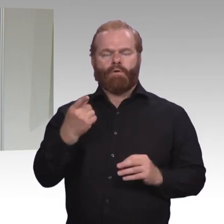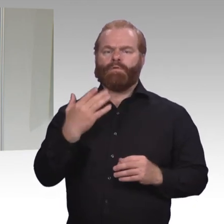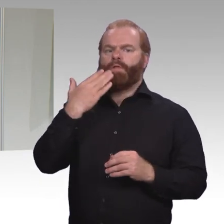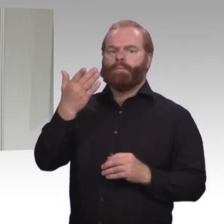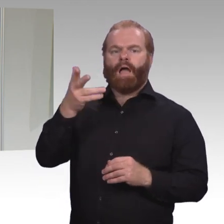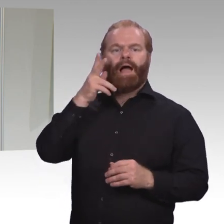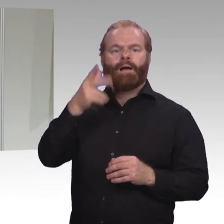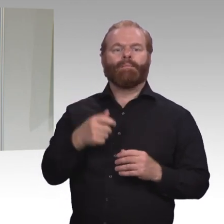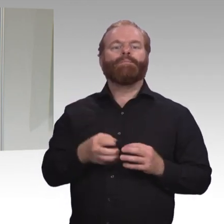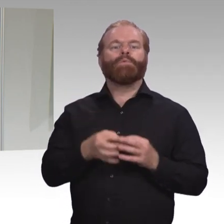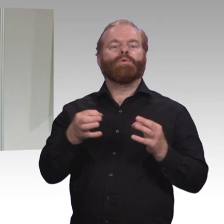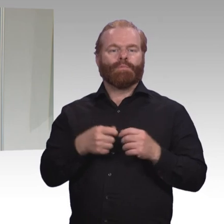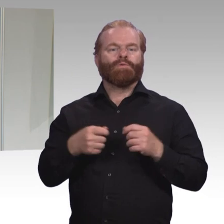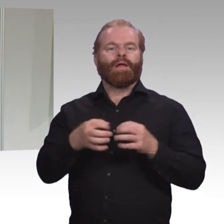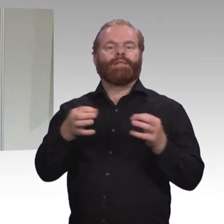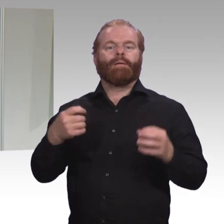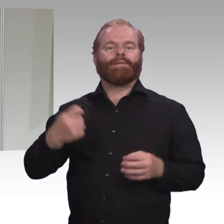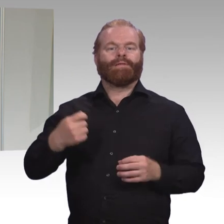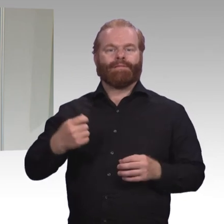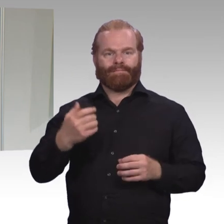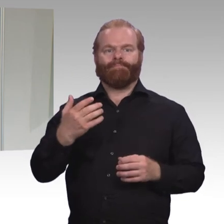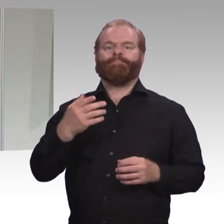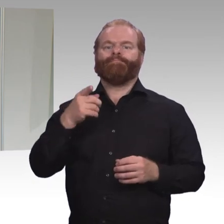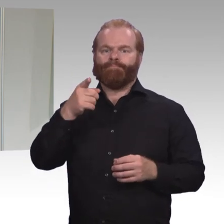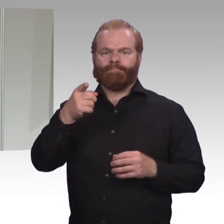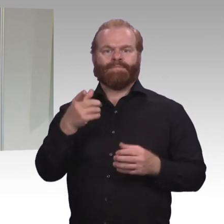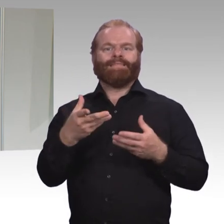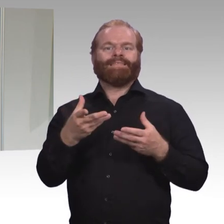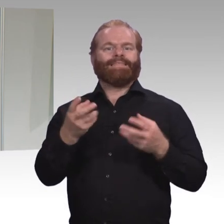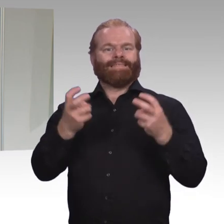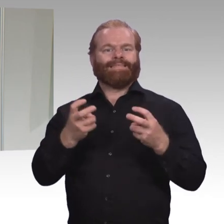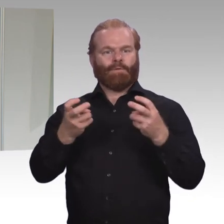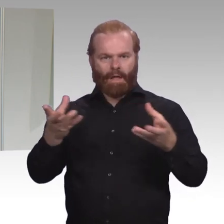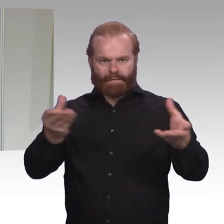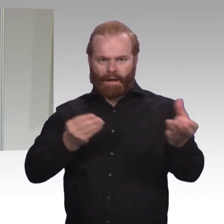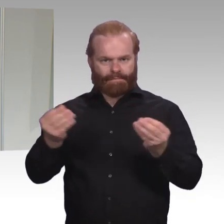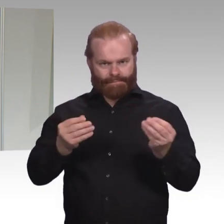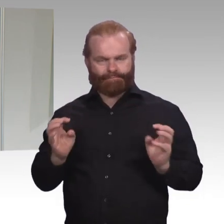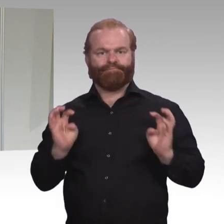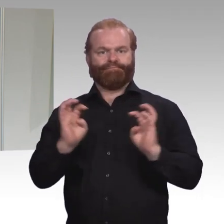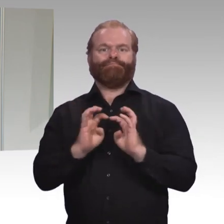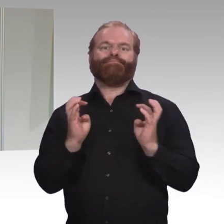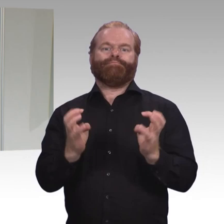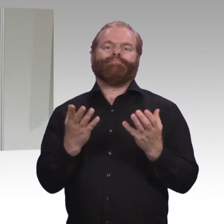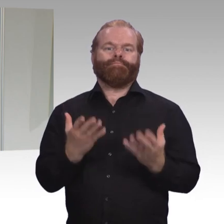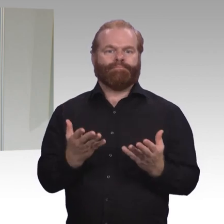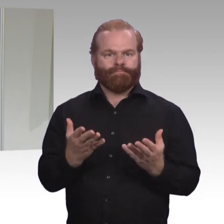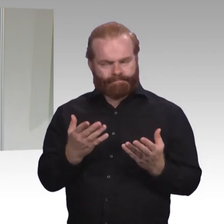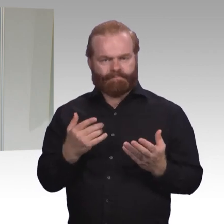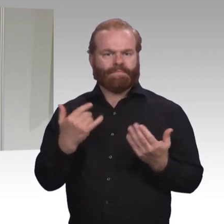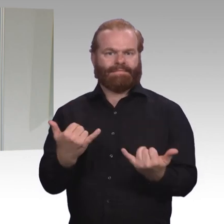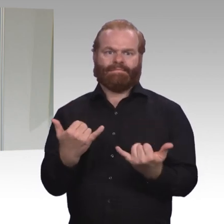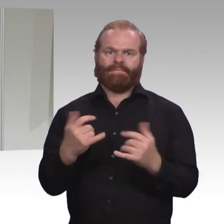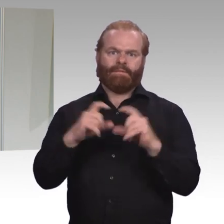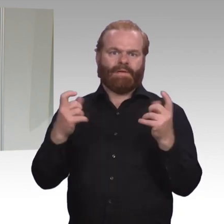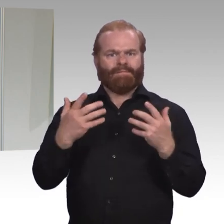Fahrt aufnehmen, dass die Inhaberin der Befehls- und Kommandogewalt die Führung übernimmt. Und das